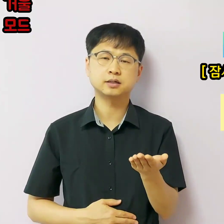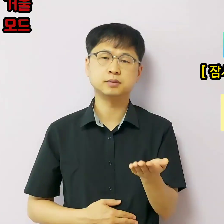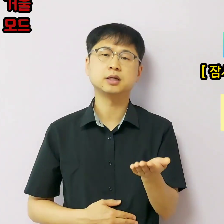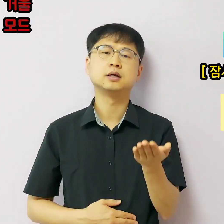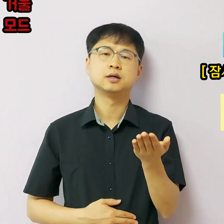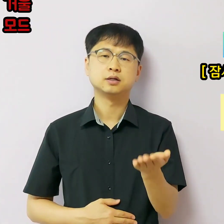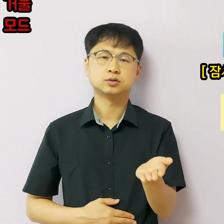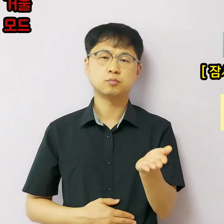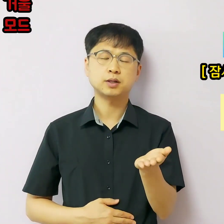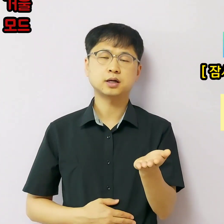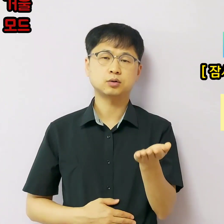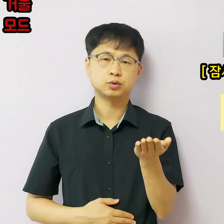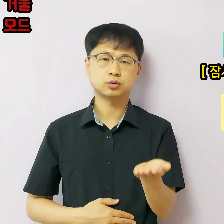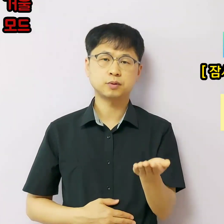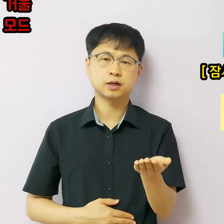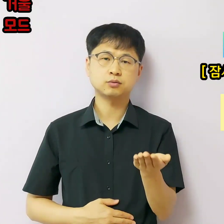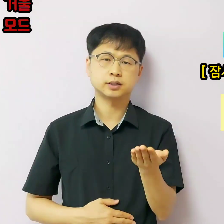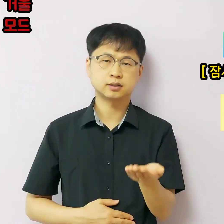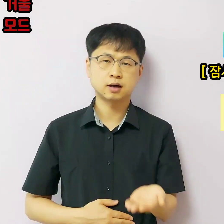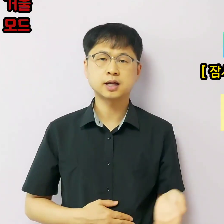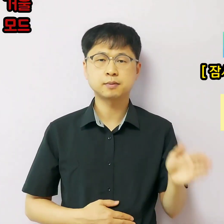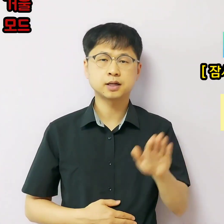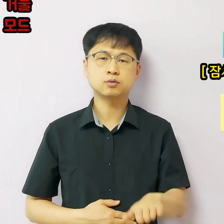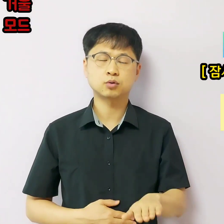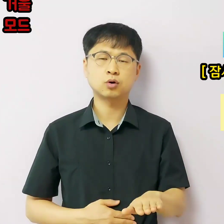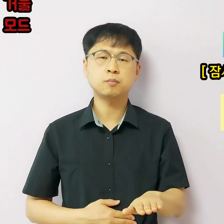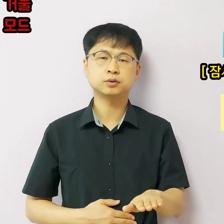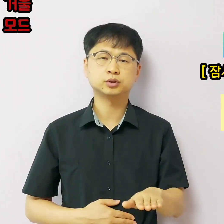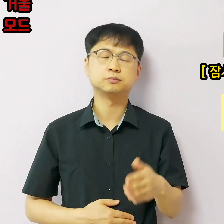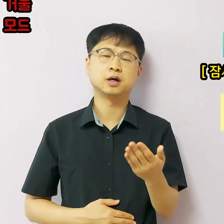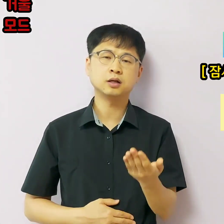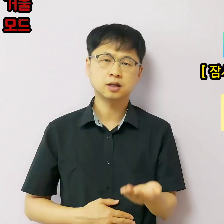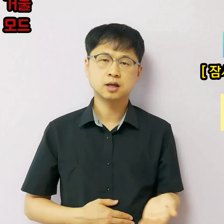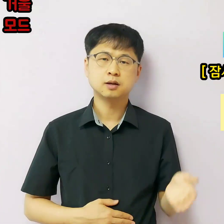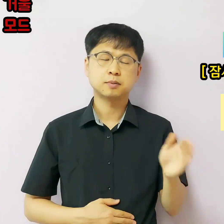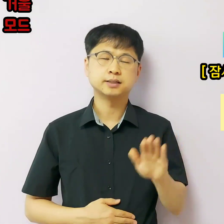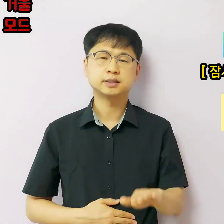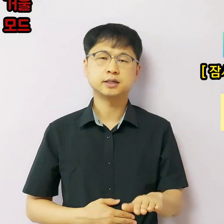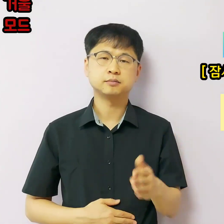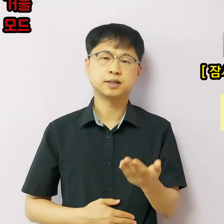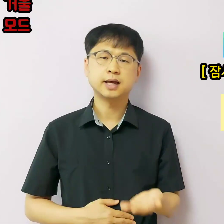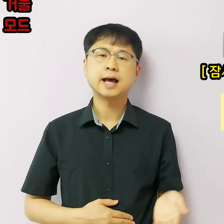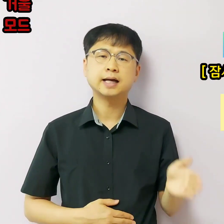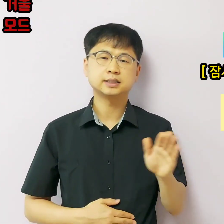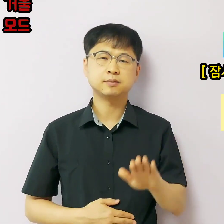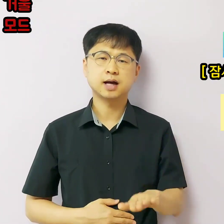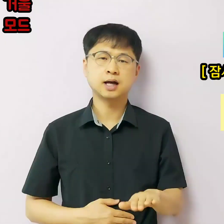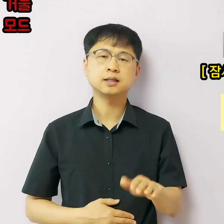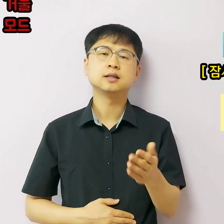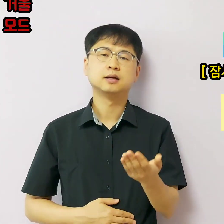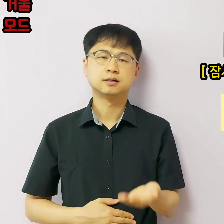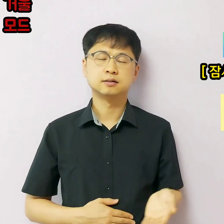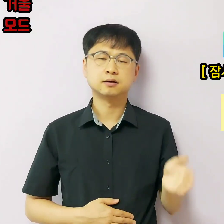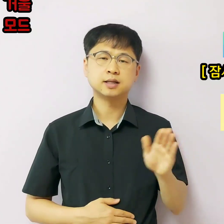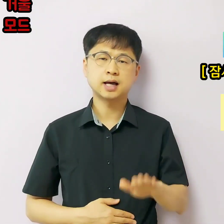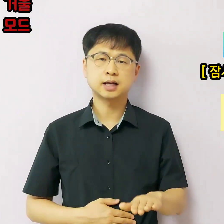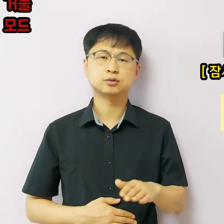의미 손바닥을 위쪽 방향으로 해서 아래 방향으로 엎어주시면 반전의 의미 하지만 그러나 라는